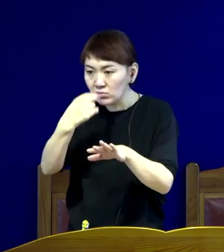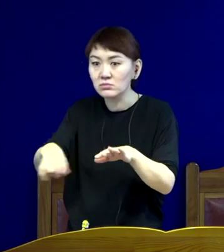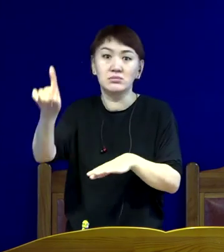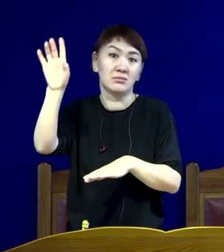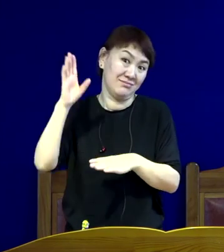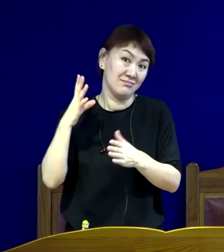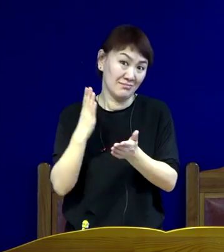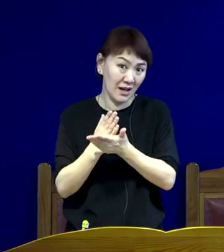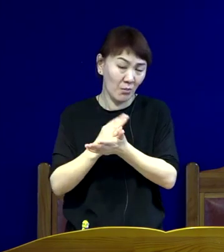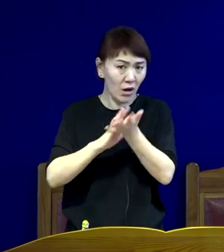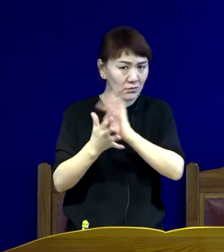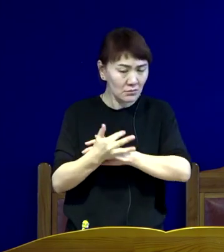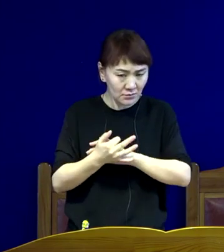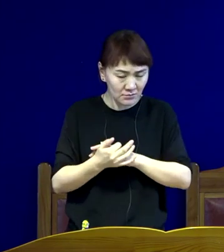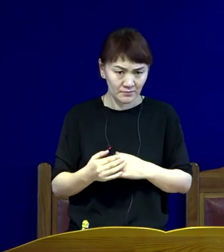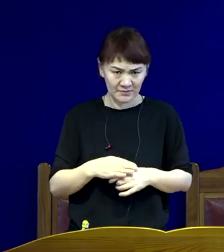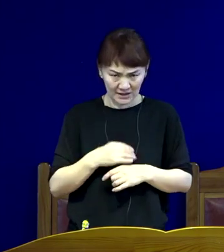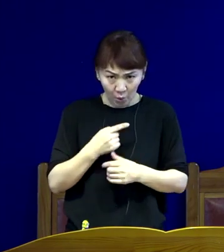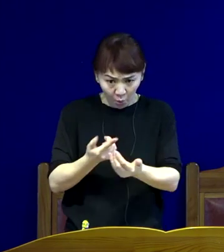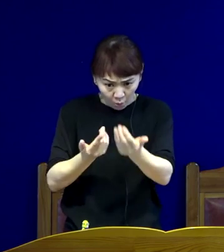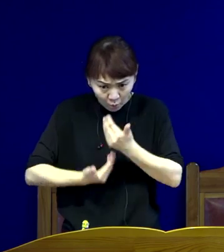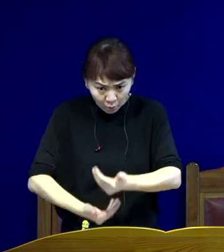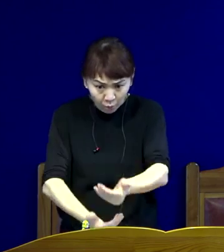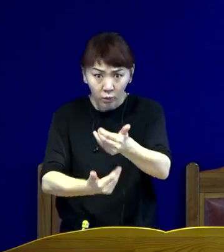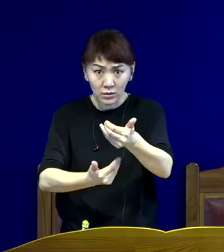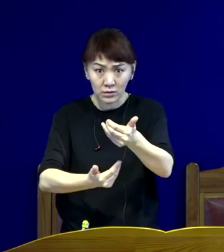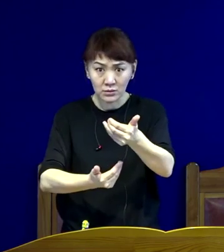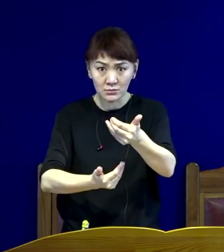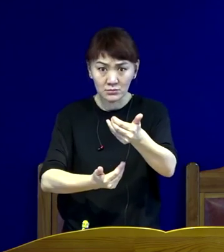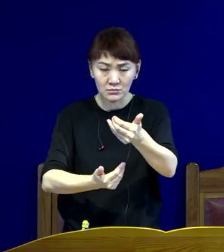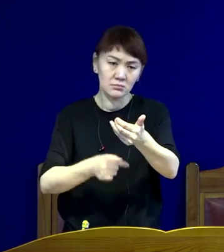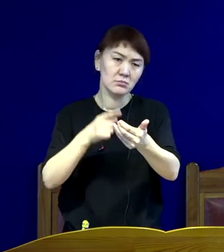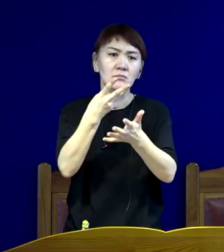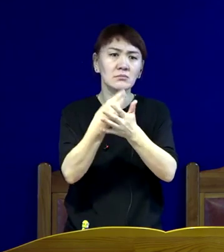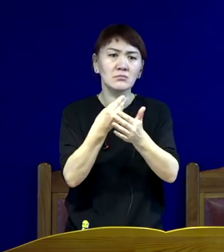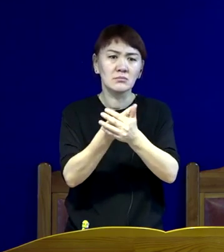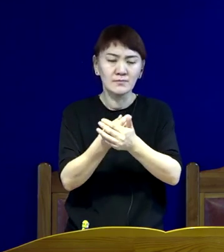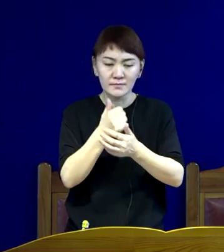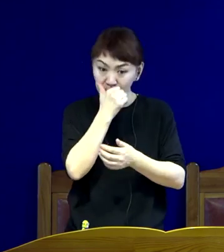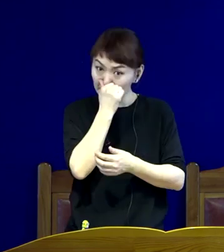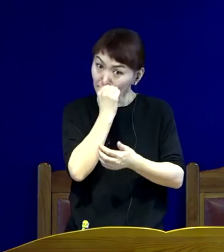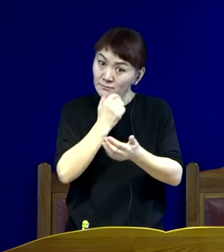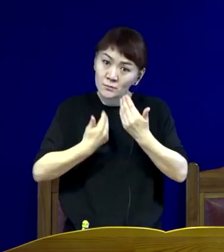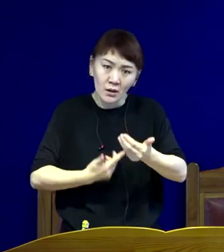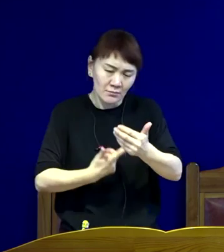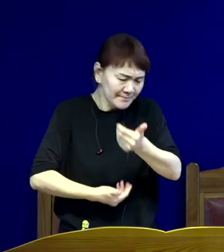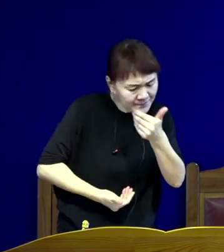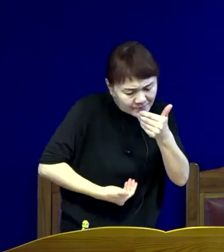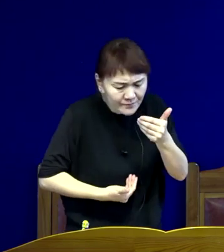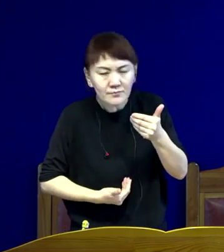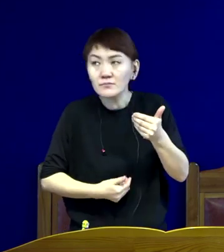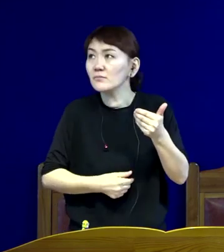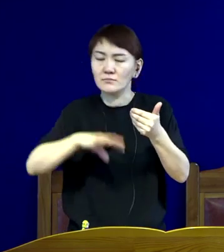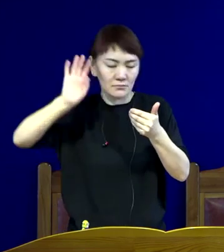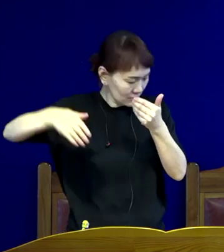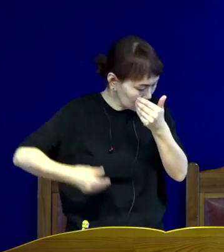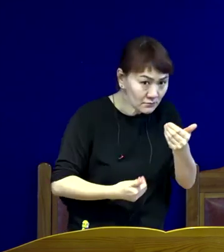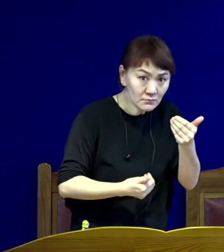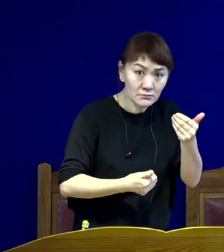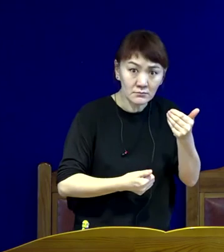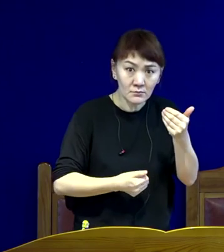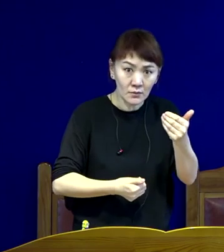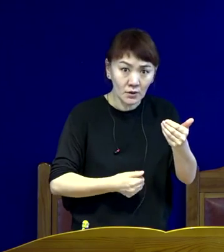тэгсэн ч гэсэн хүүхдүүдээс илүү бурхан байх болно. Хүүхдтэй болоод үзээрэй. Бурхан өөсөө бодог. Хүүхд нэг номер. Хүүхд